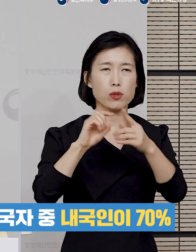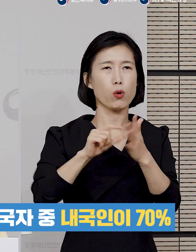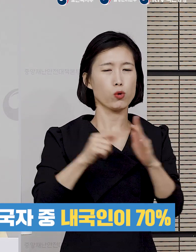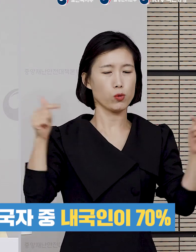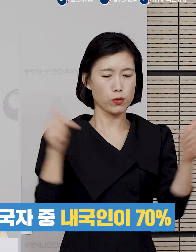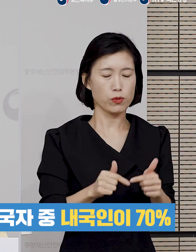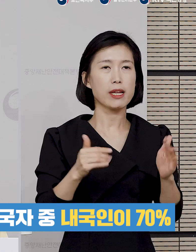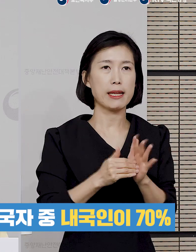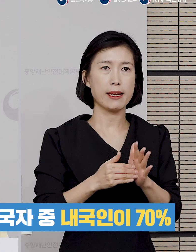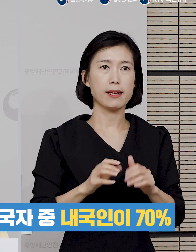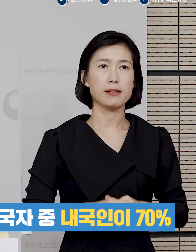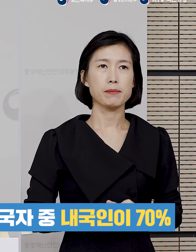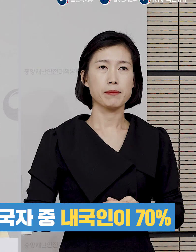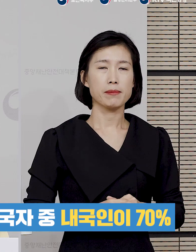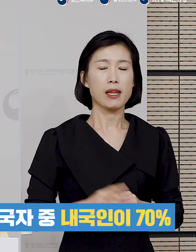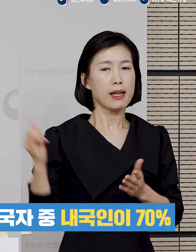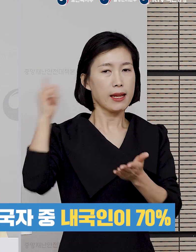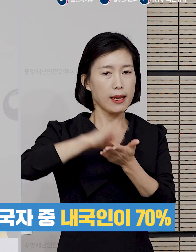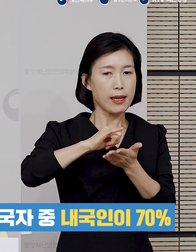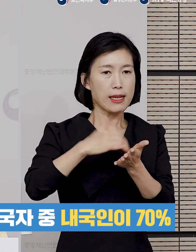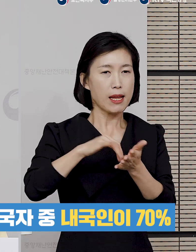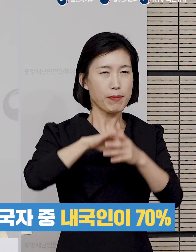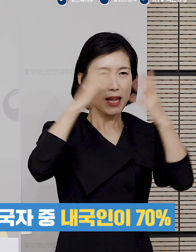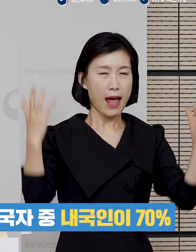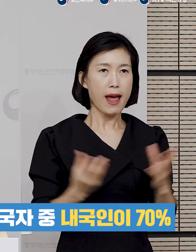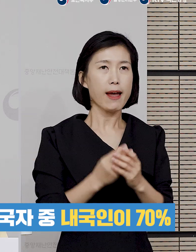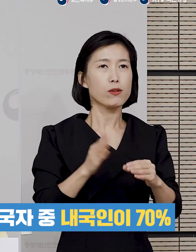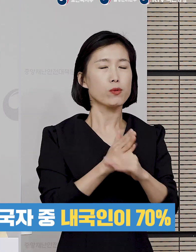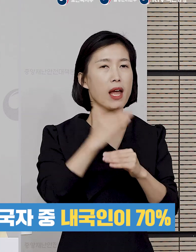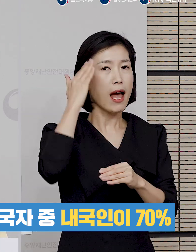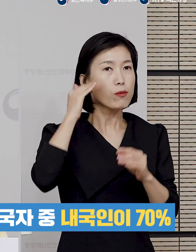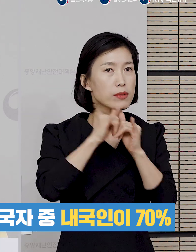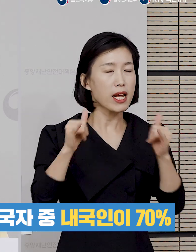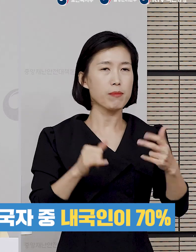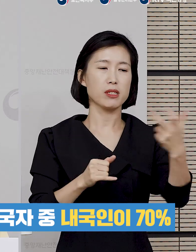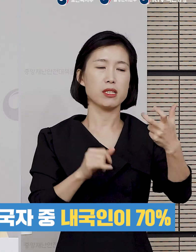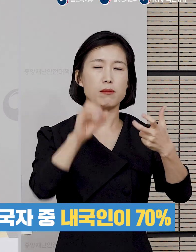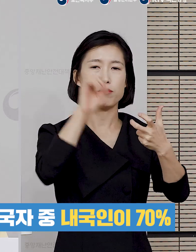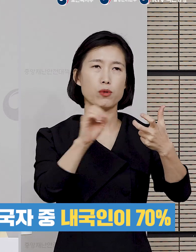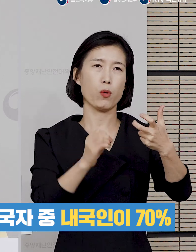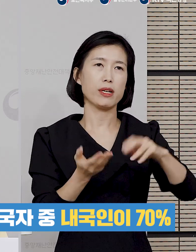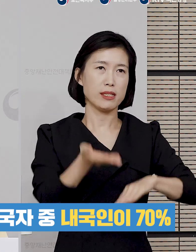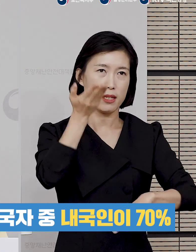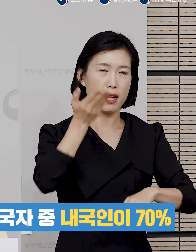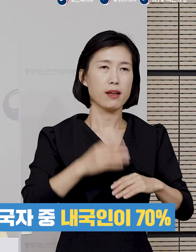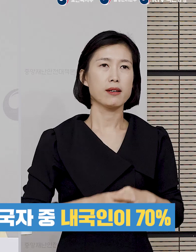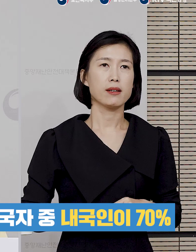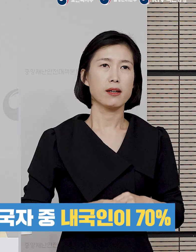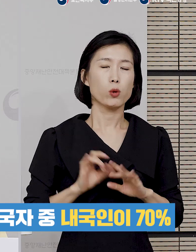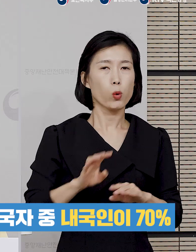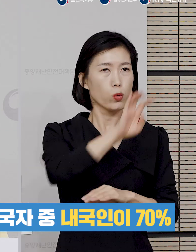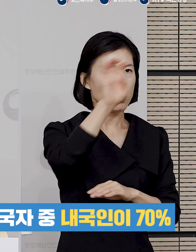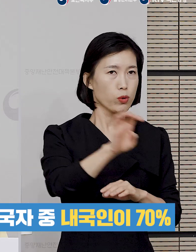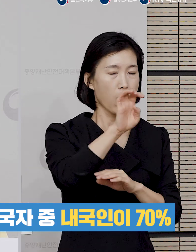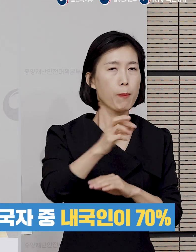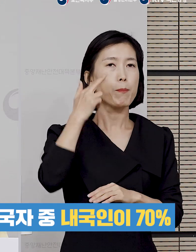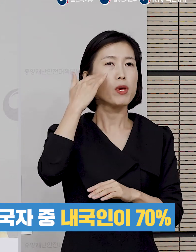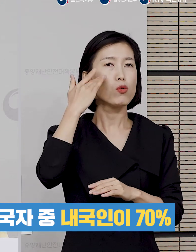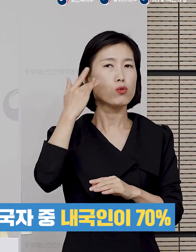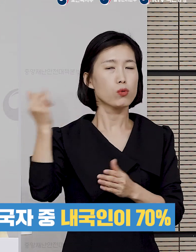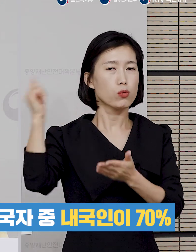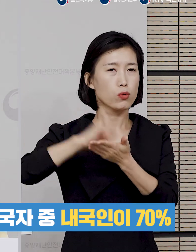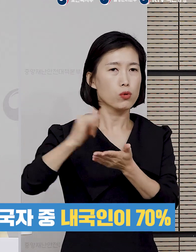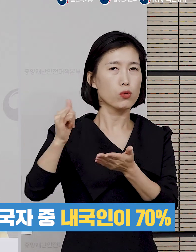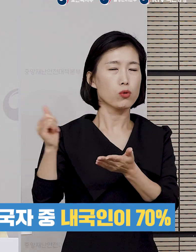감소하였습니다 전체 입국자 가운데 우리 국민 비율이 70% 를 넘고 있으며 유럽과